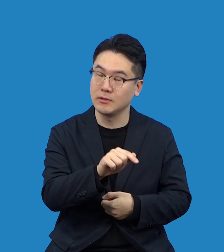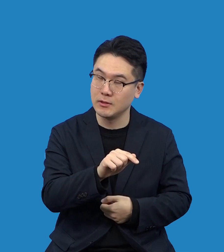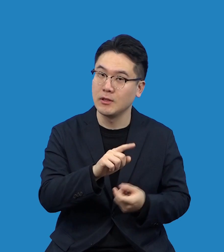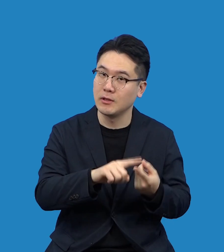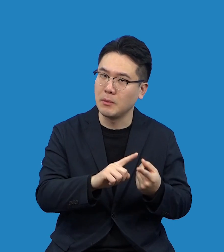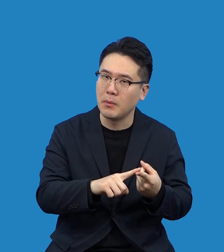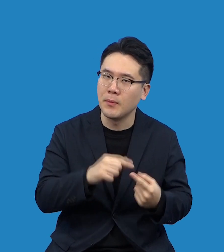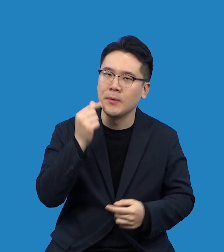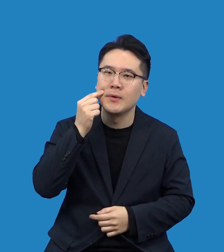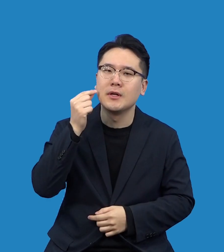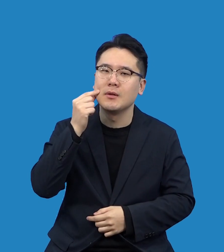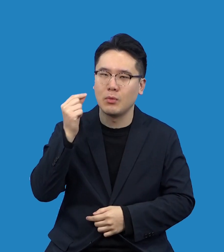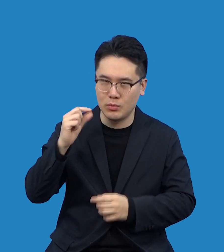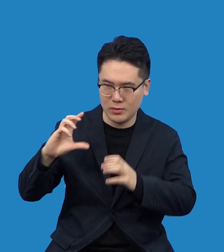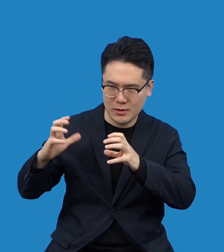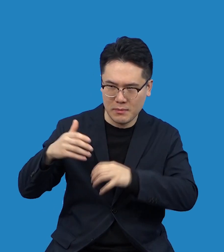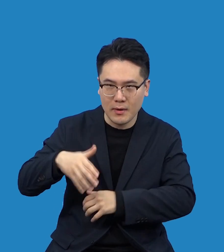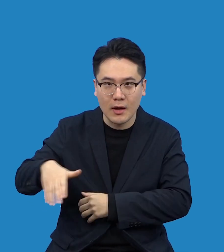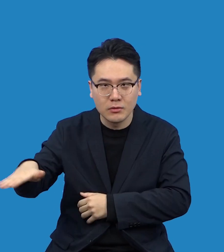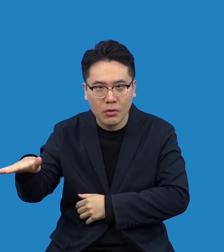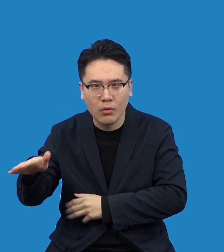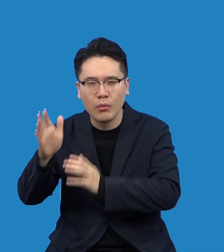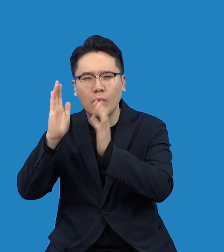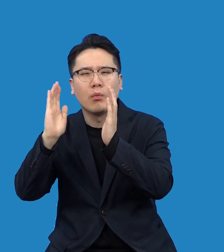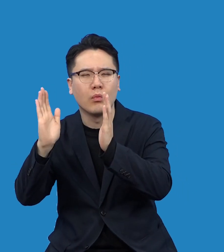일본으로라도 가서 유학해야지.